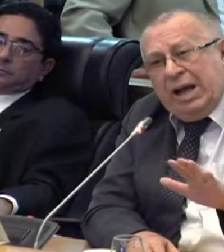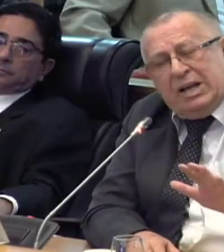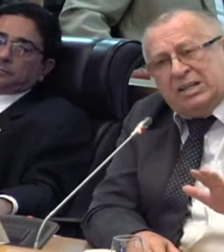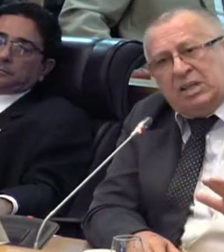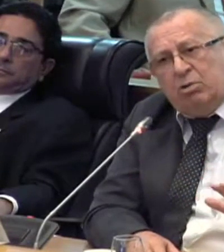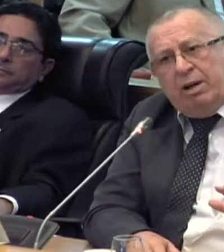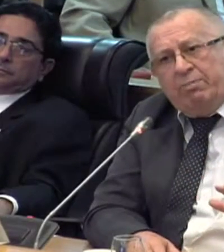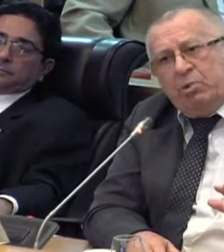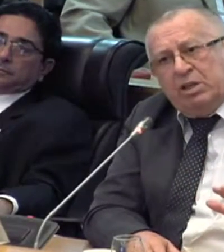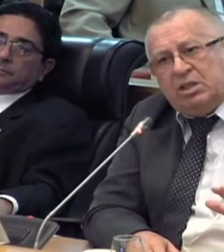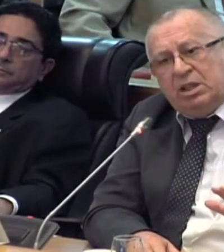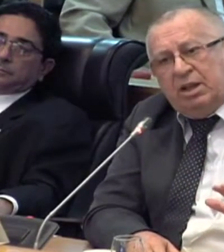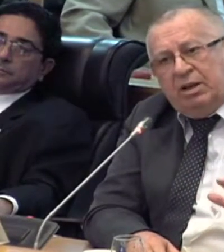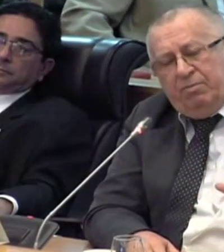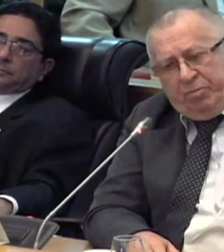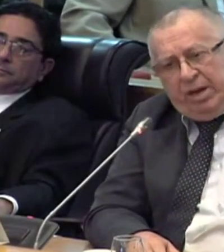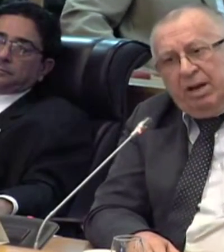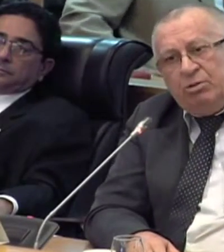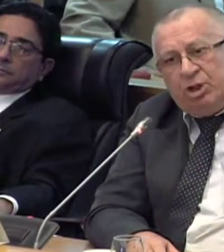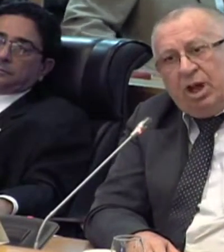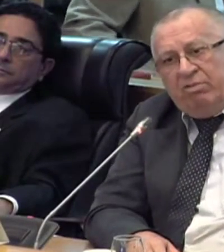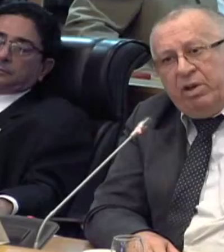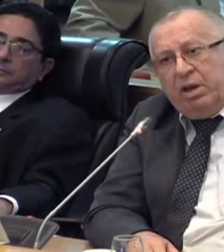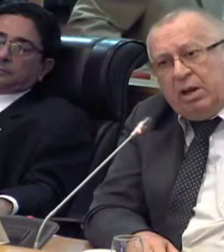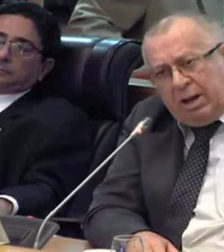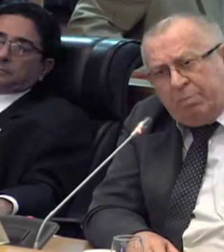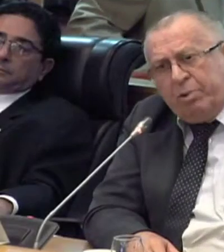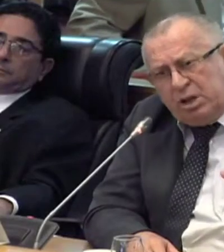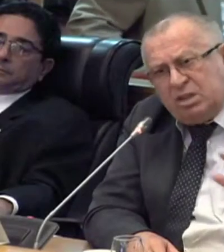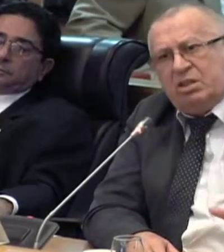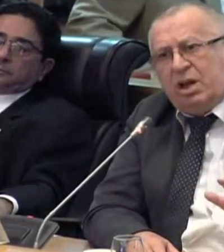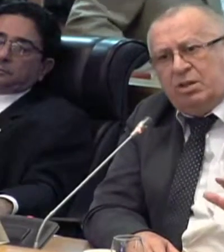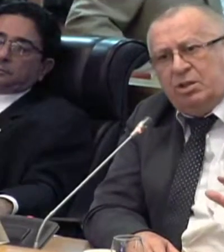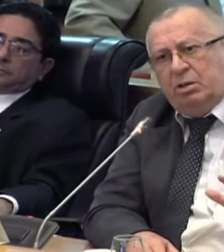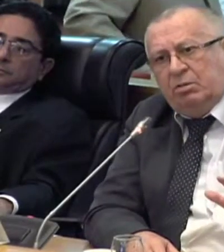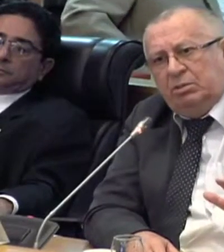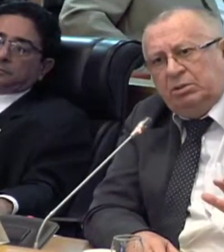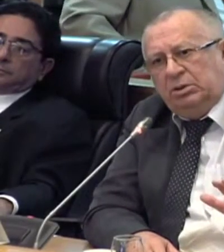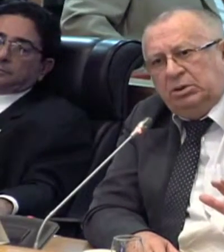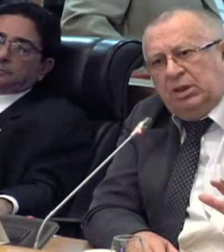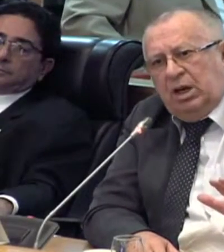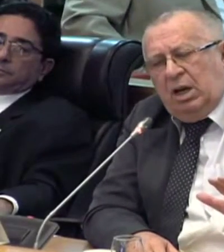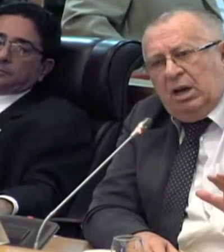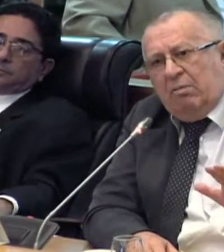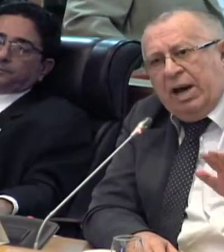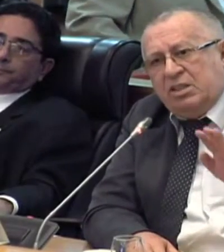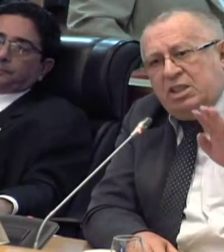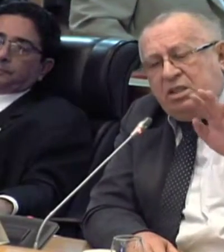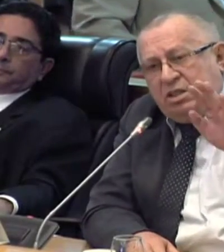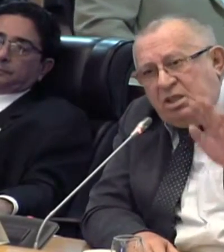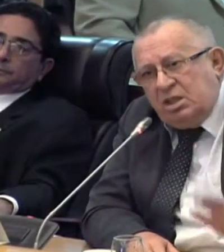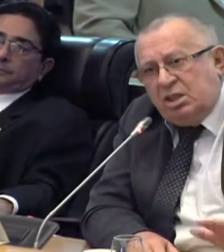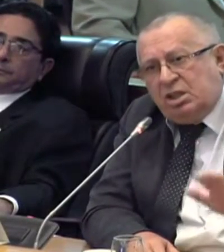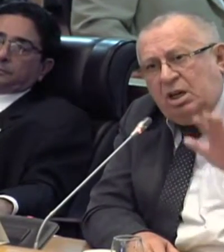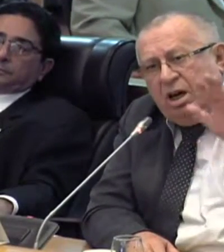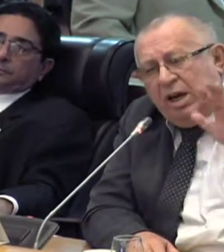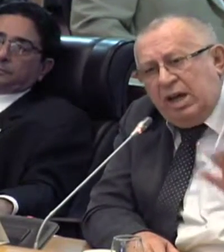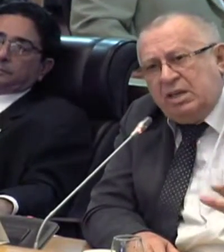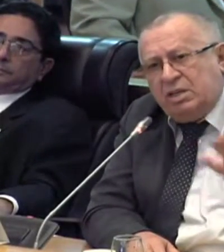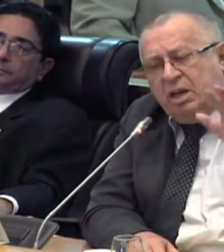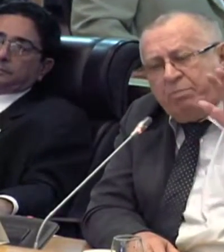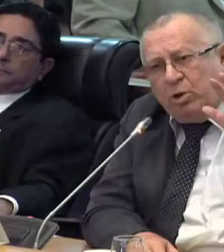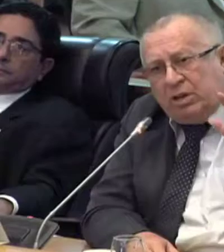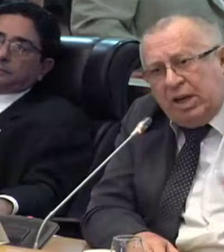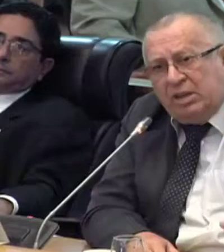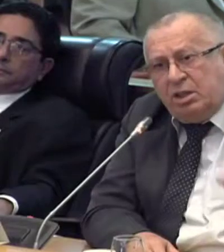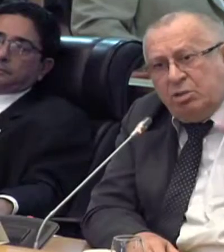não é a ação da polícia que não está havendo. A polícia está agindo. Mas existem